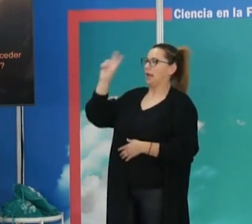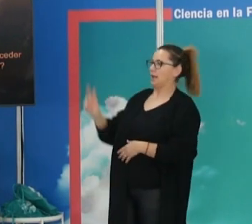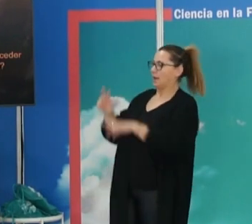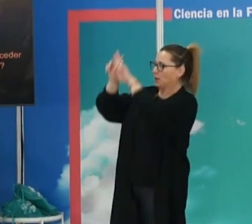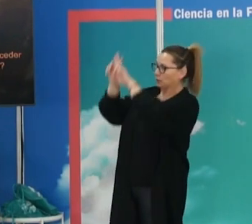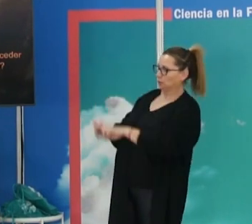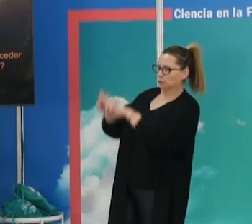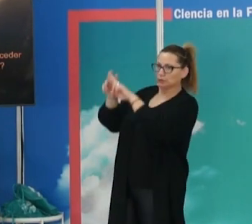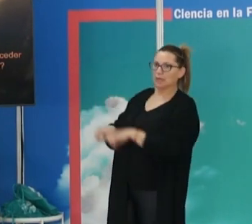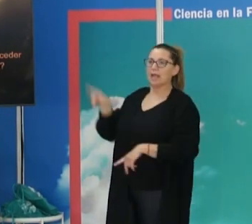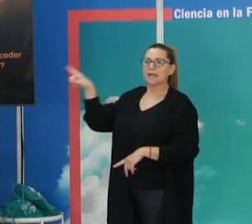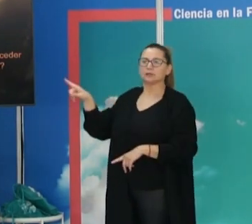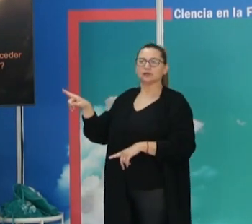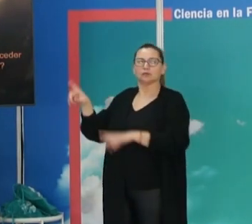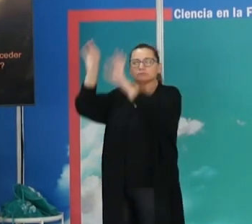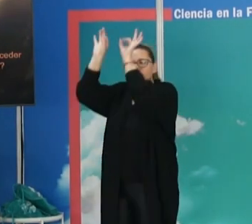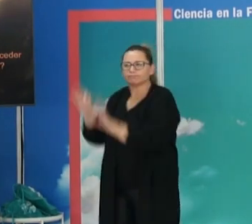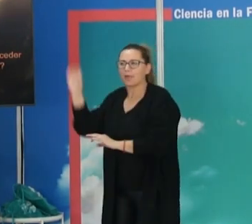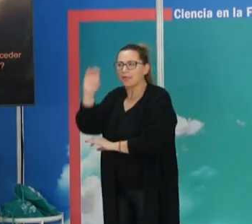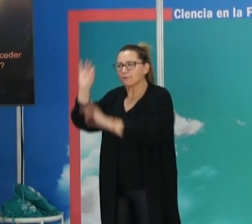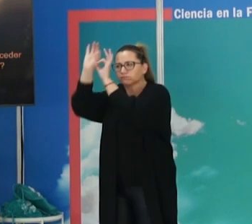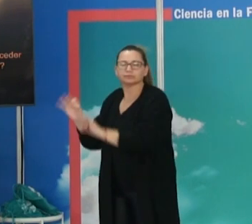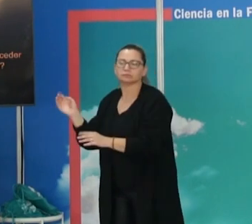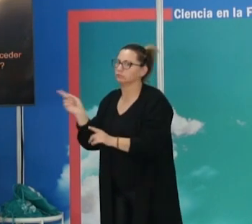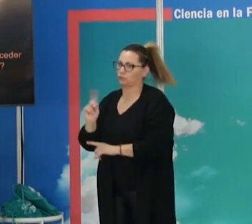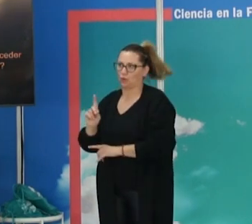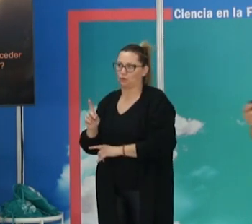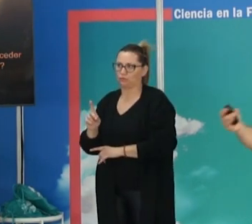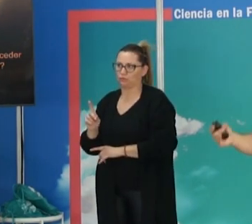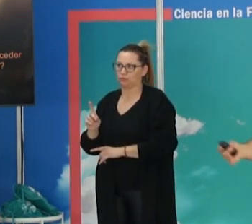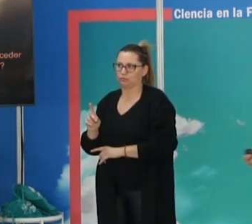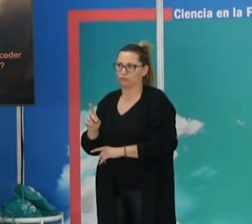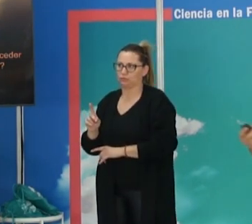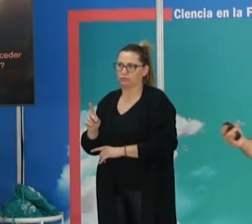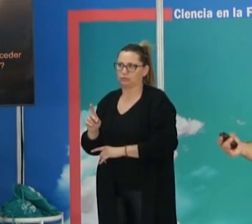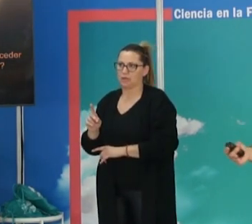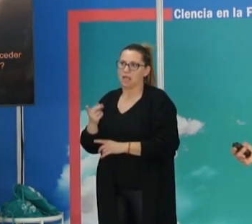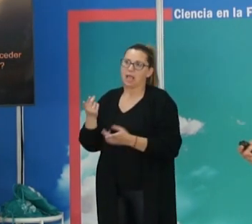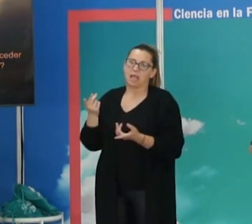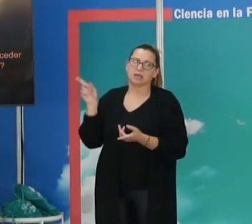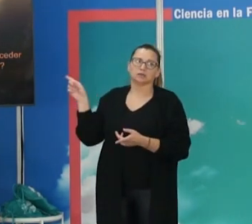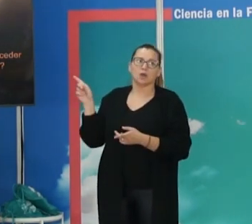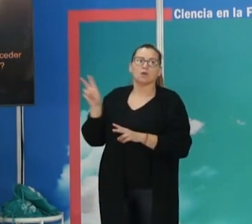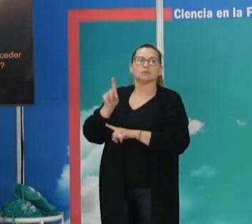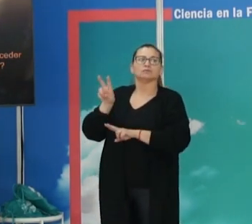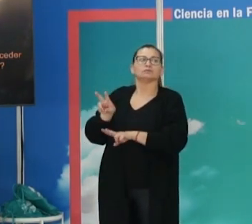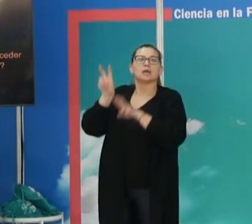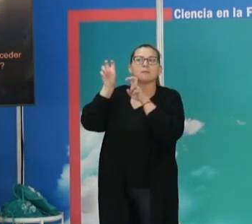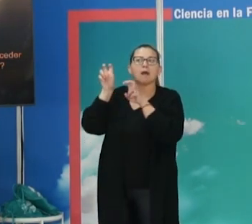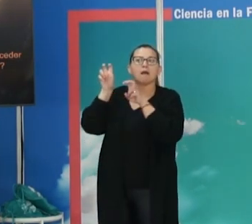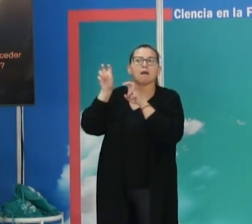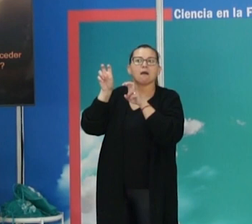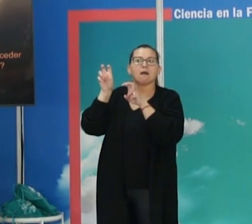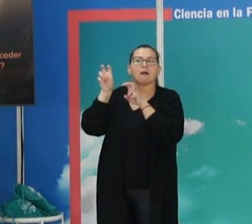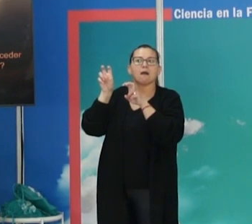cuestión que no es estrictamente científica. Es una cuestión, en cierta medida,